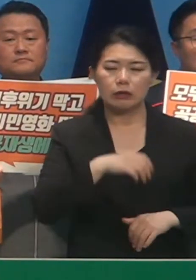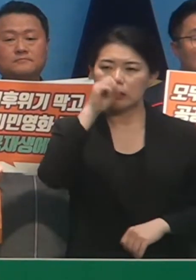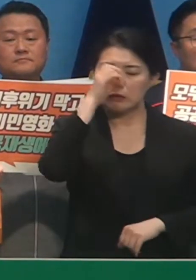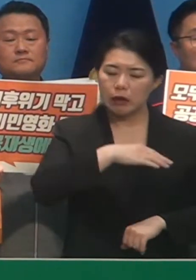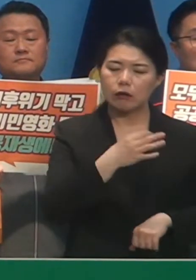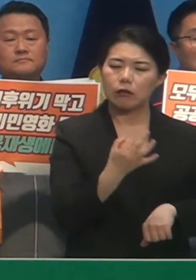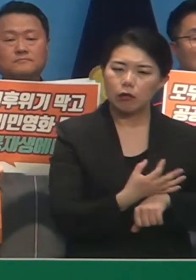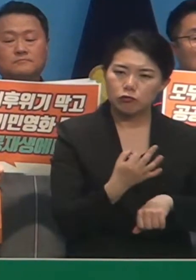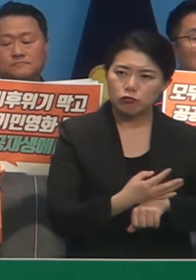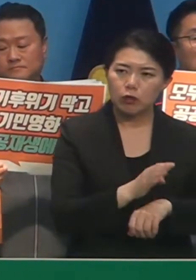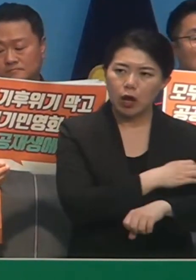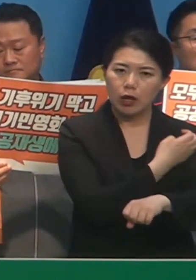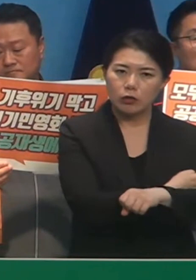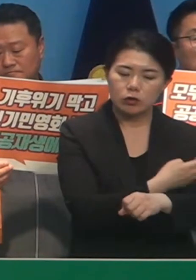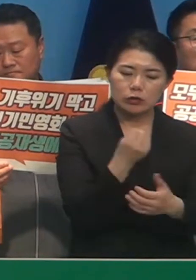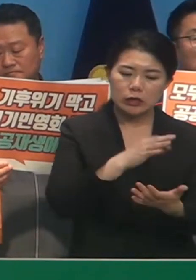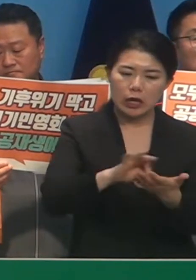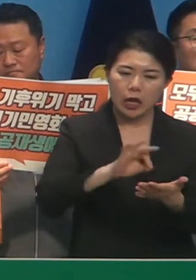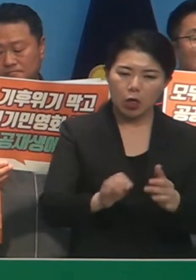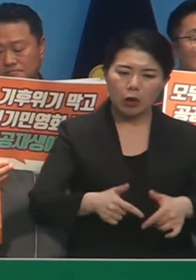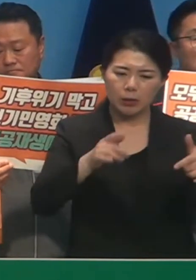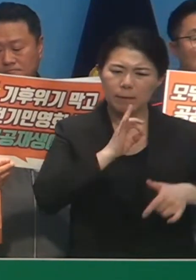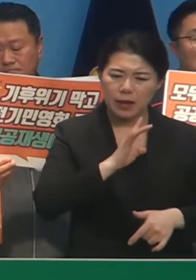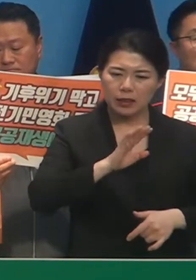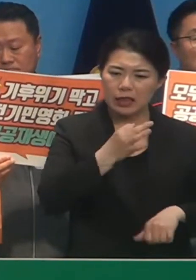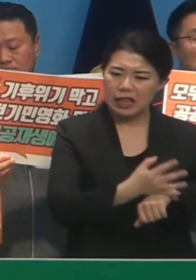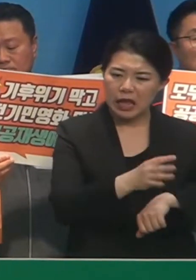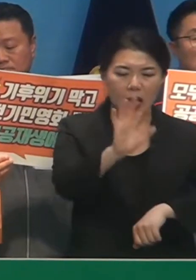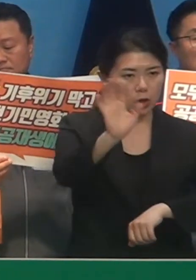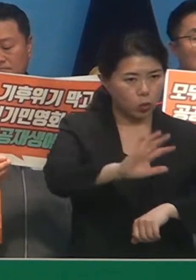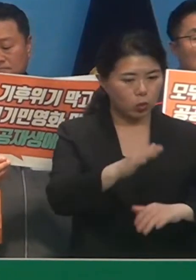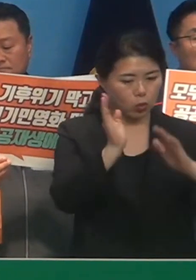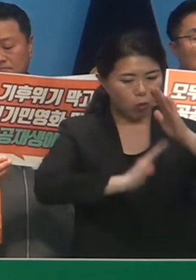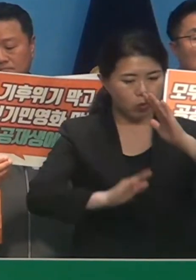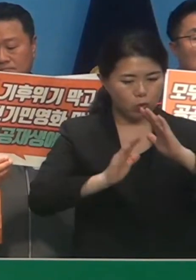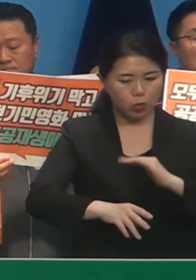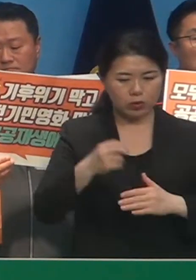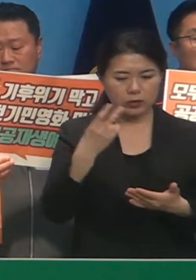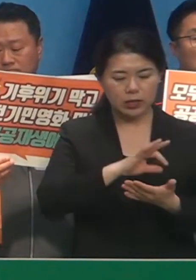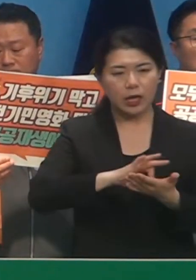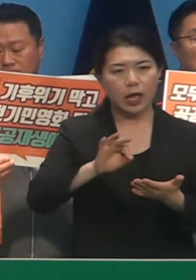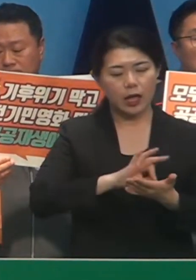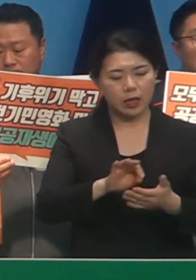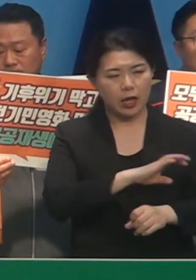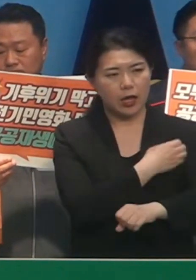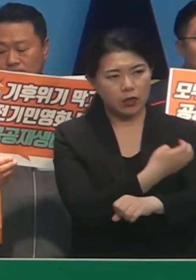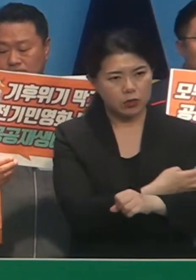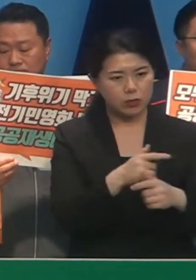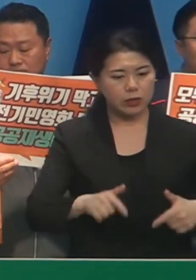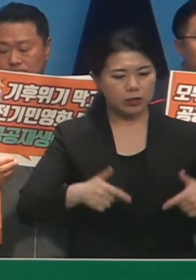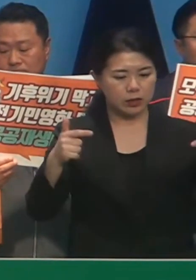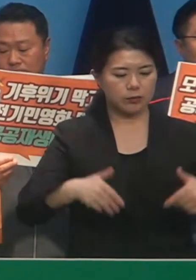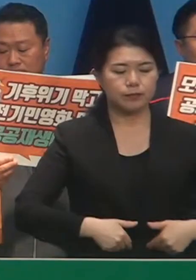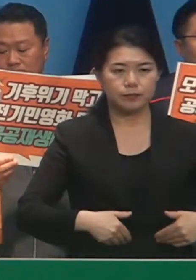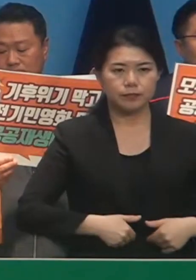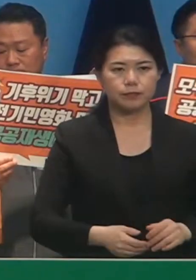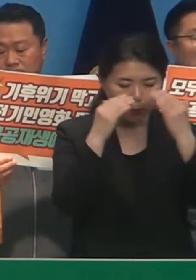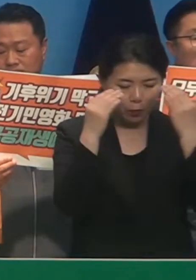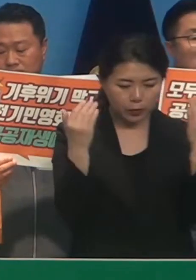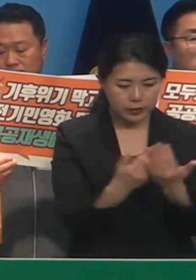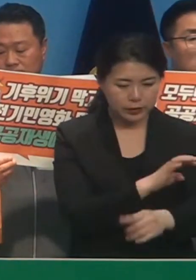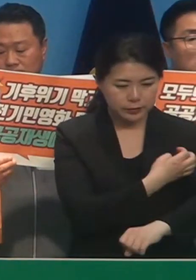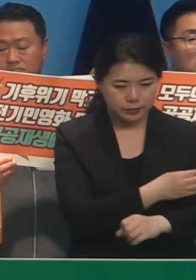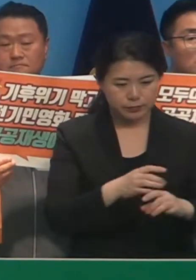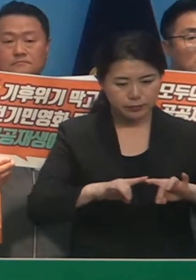단순한 재생에너지 확대가 아니라 공공 재생에너지 확대 프로젝트가 되어야 합니다. 이는 모든